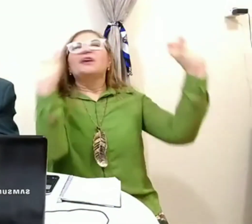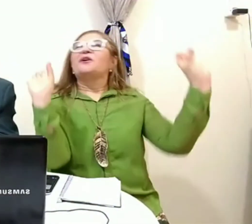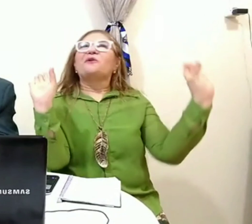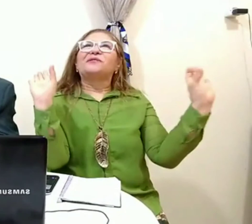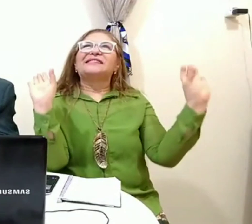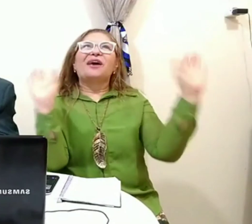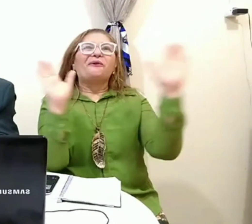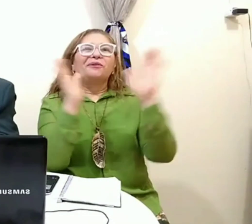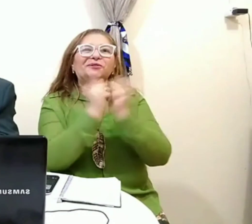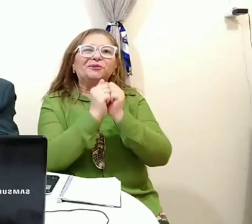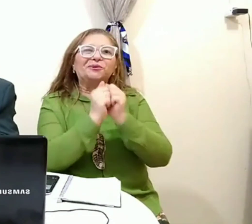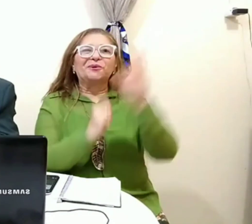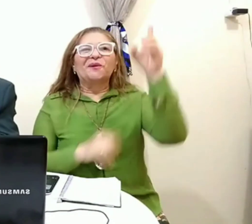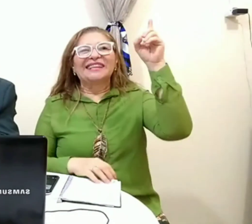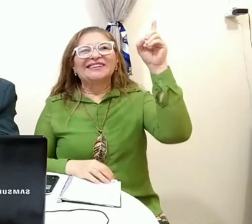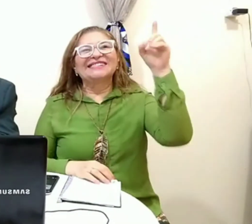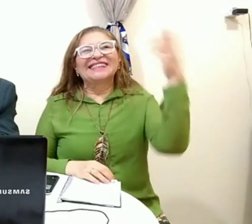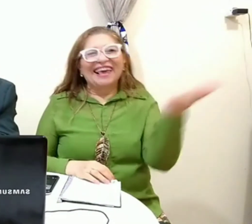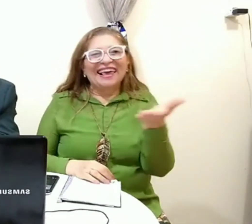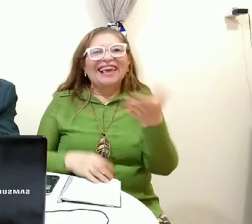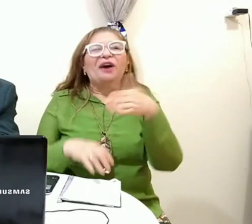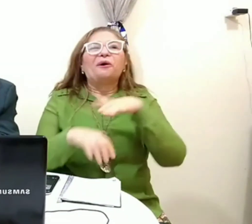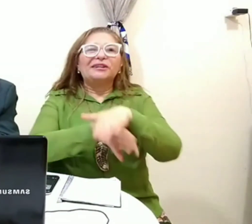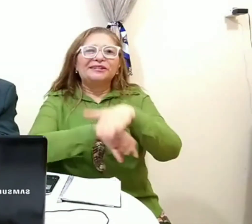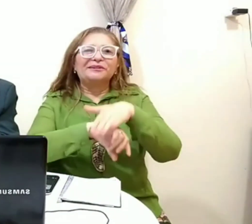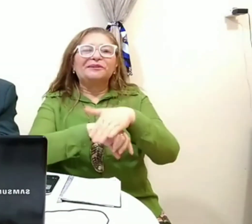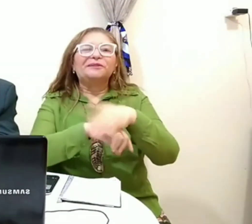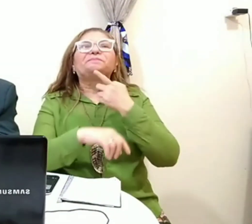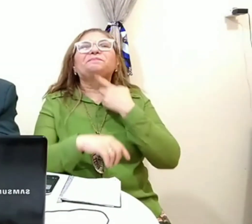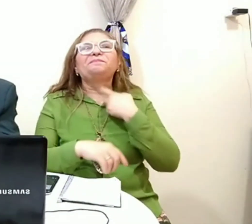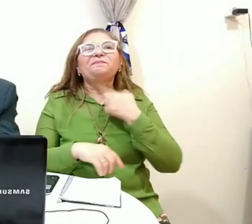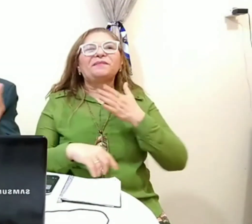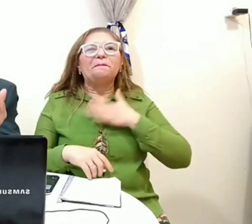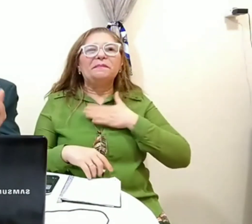também a garantia do céu. Então hoje à noite, o meu desejo é que Deus trabalhe na